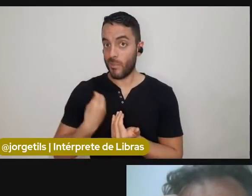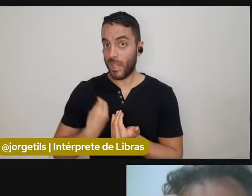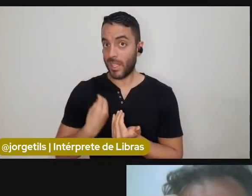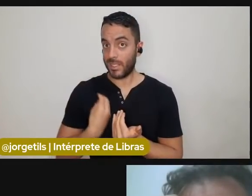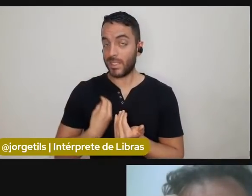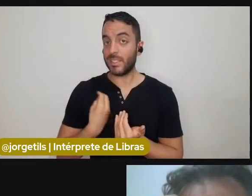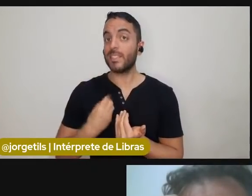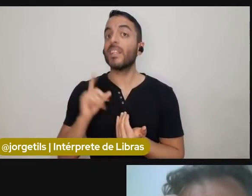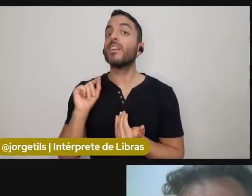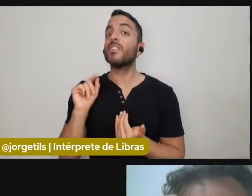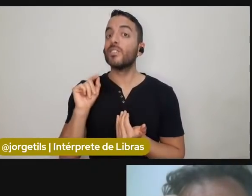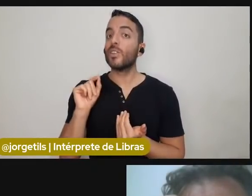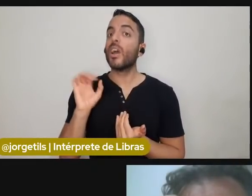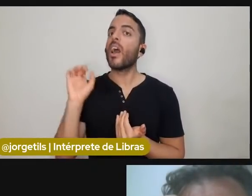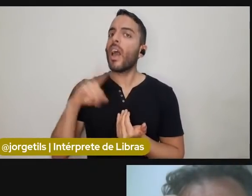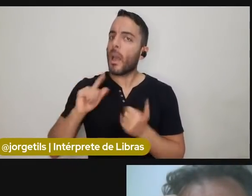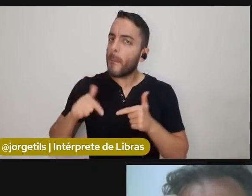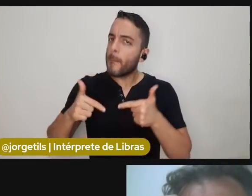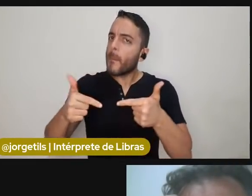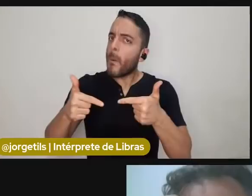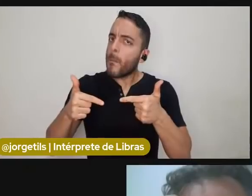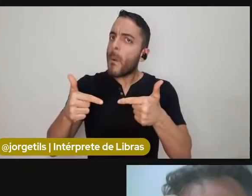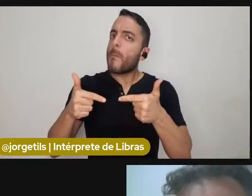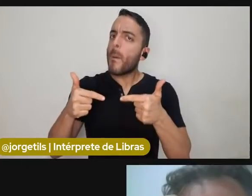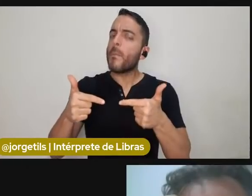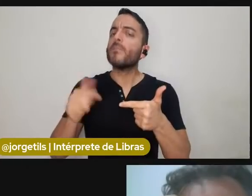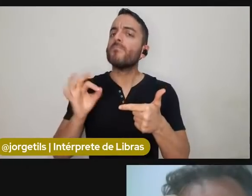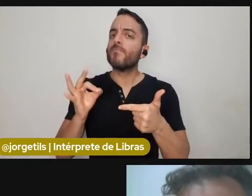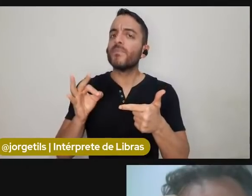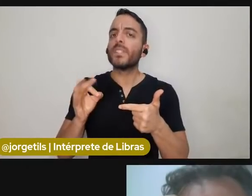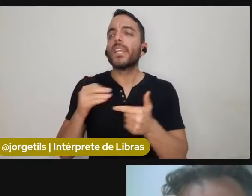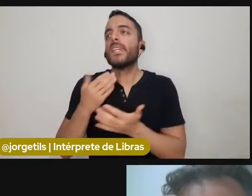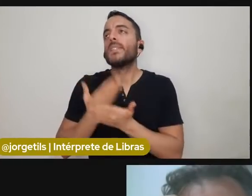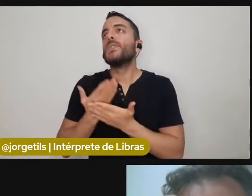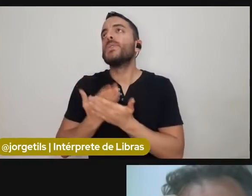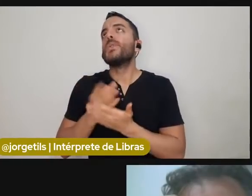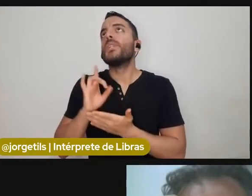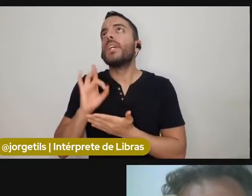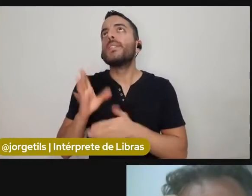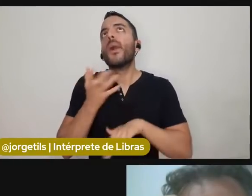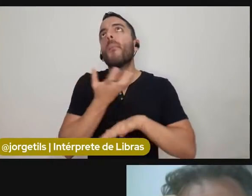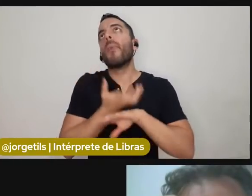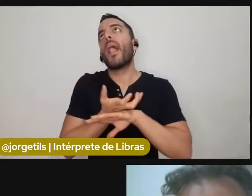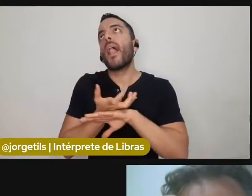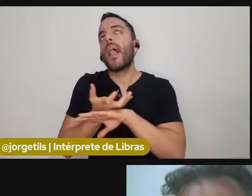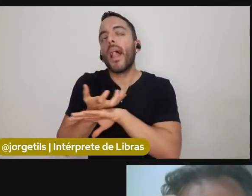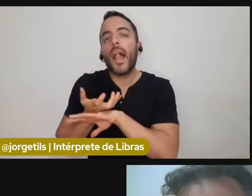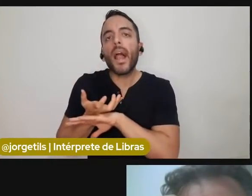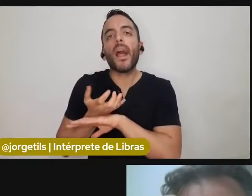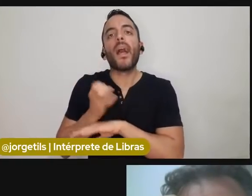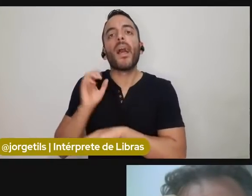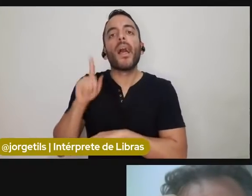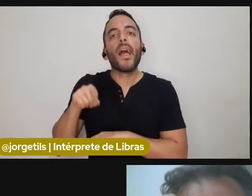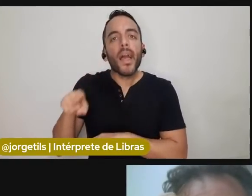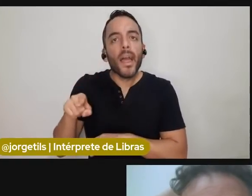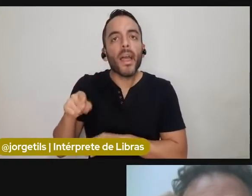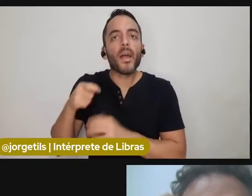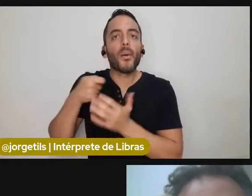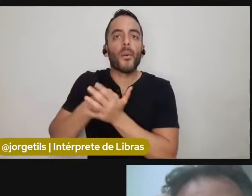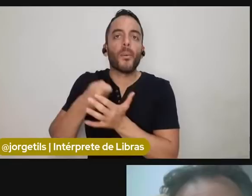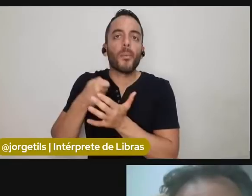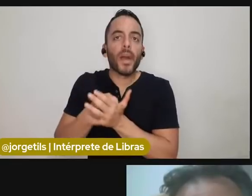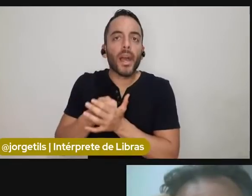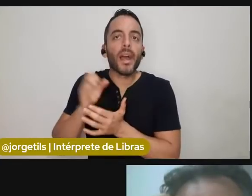agem ativamente. Eles não estudam só aquelas disciplinas que existem no ensino